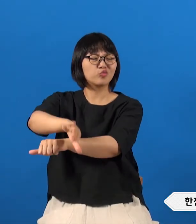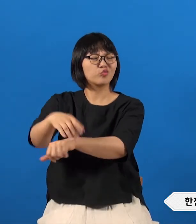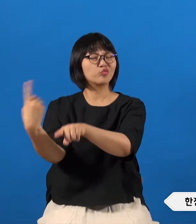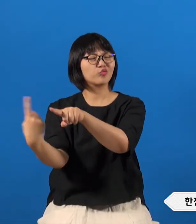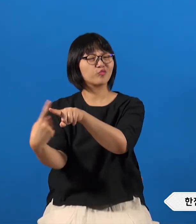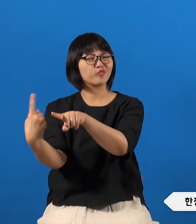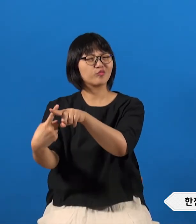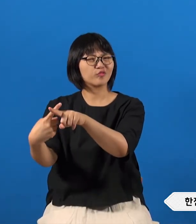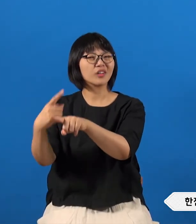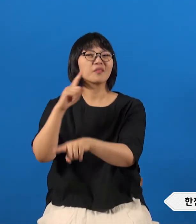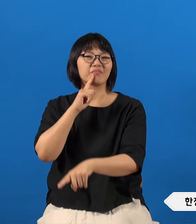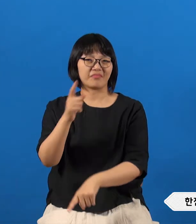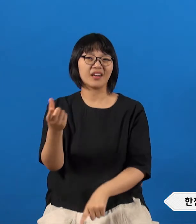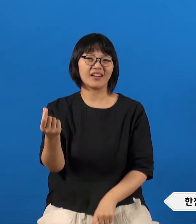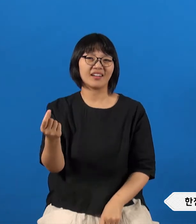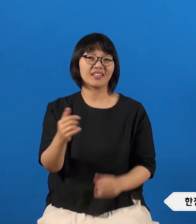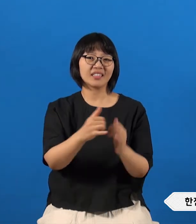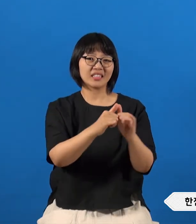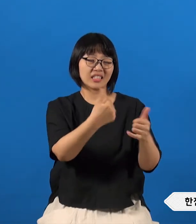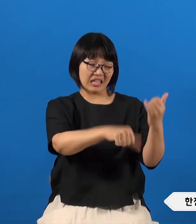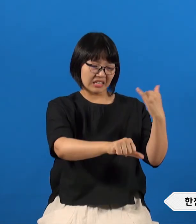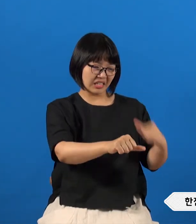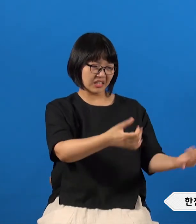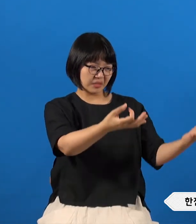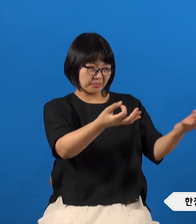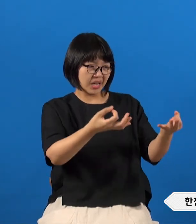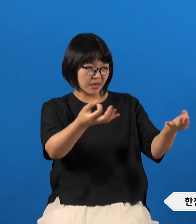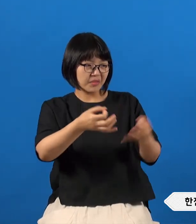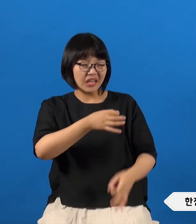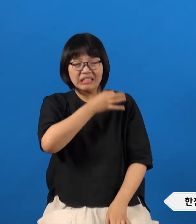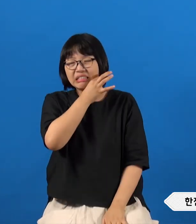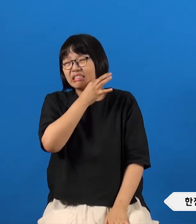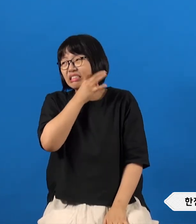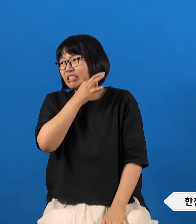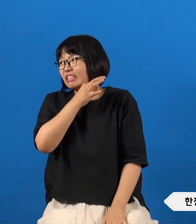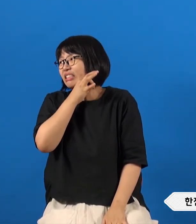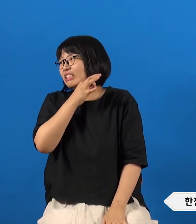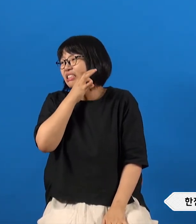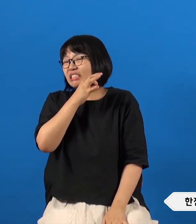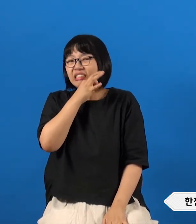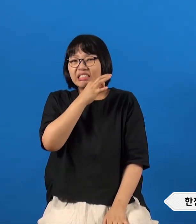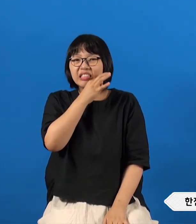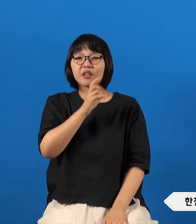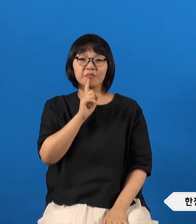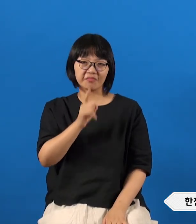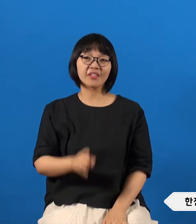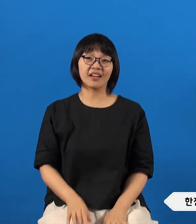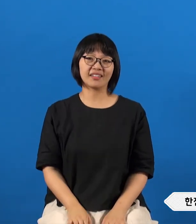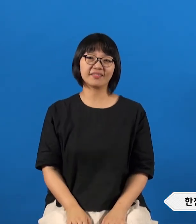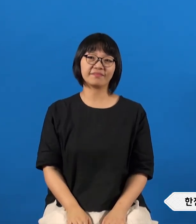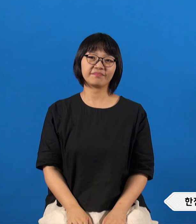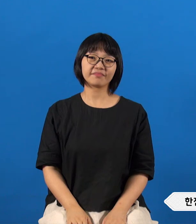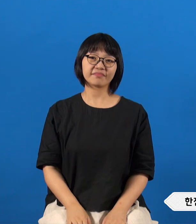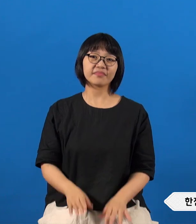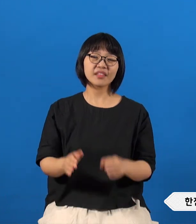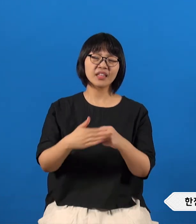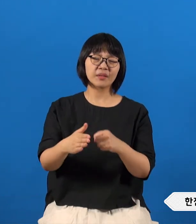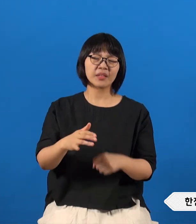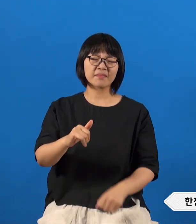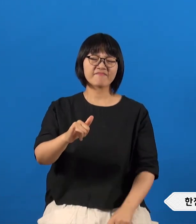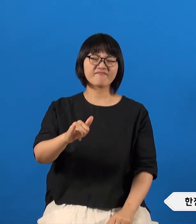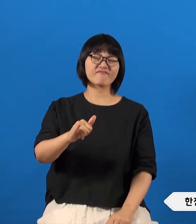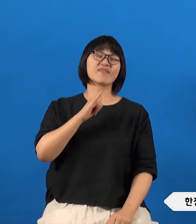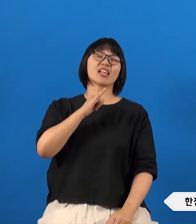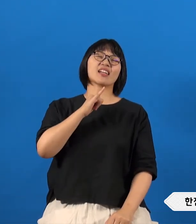합니다. 애들한테도 창피하고 검사 사위 볼 면목도 없고 몇 번이나